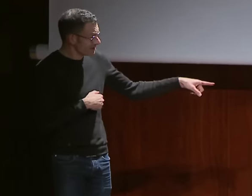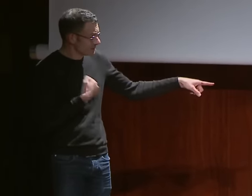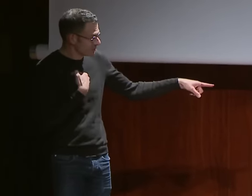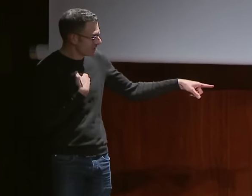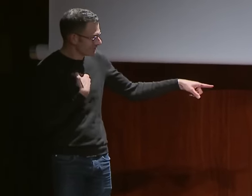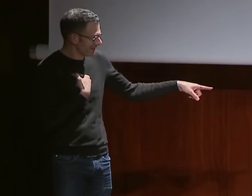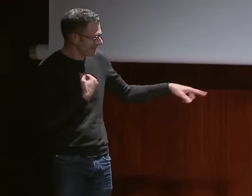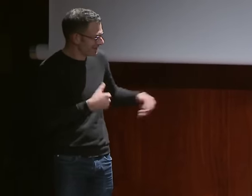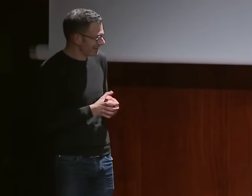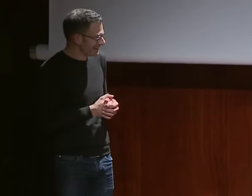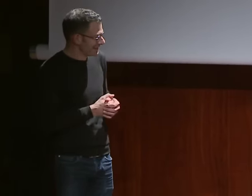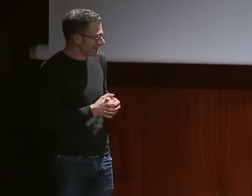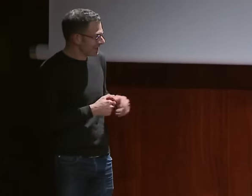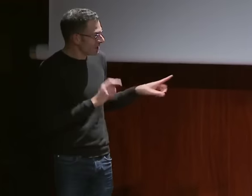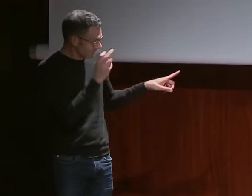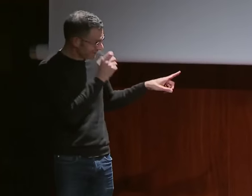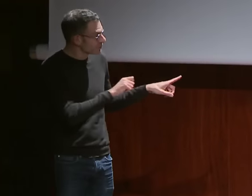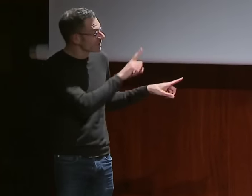lui qui parle.